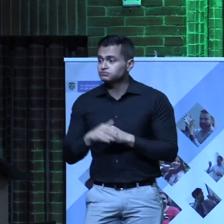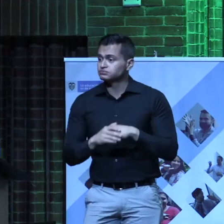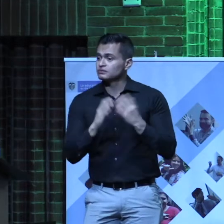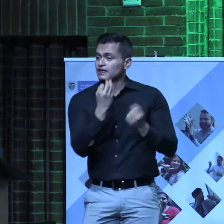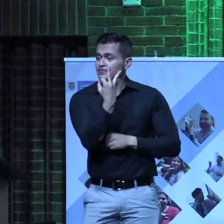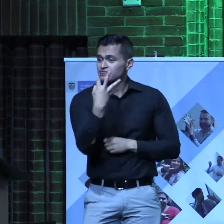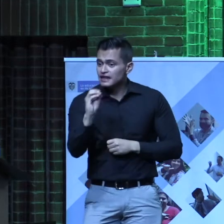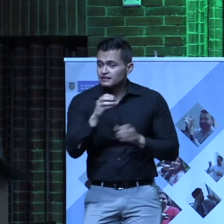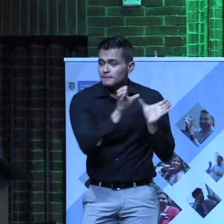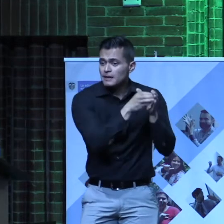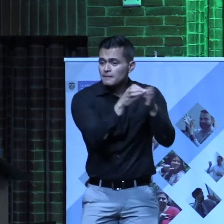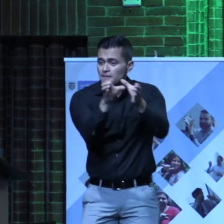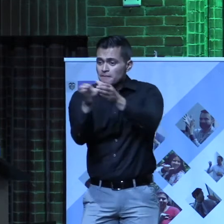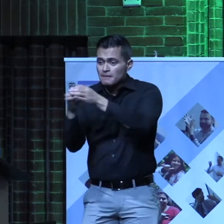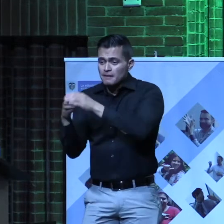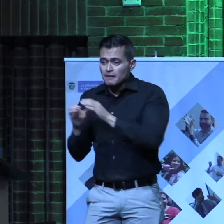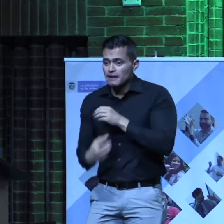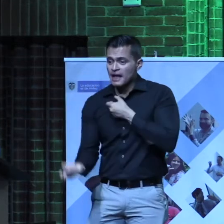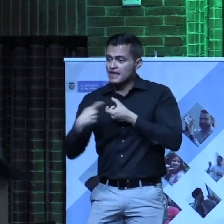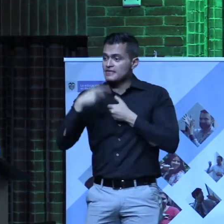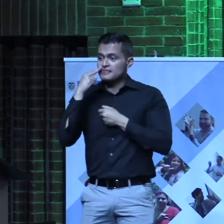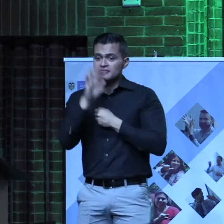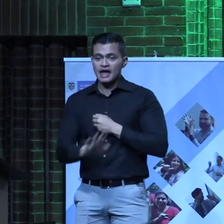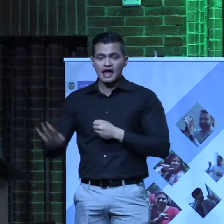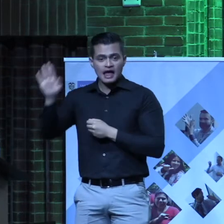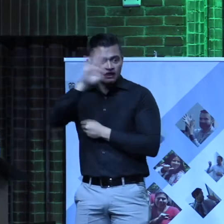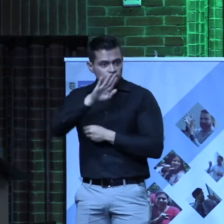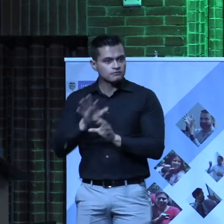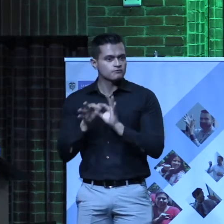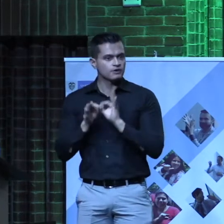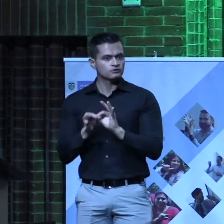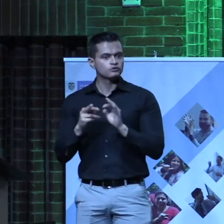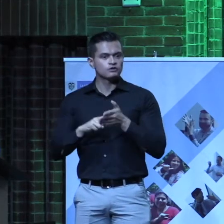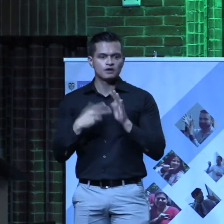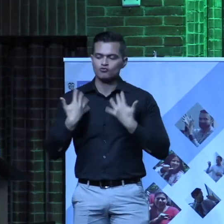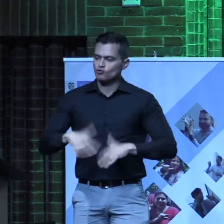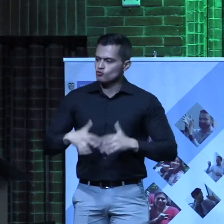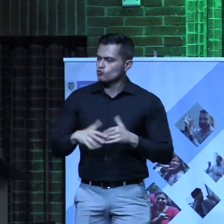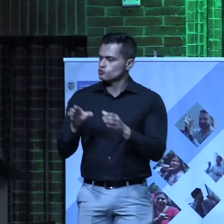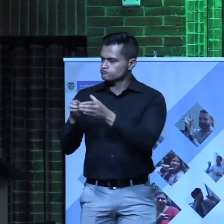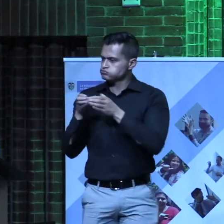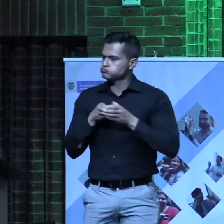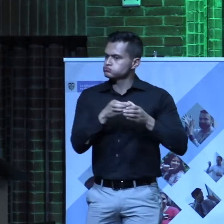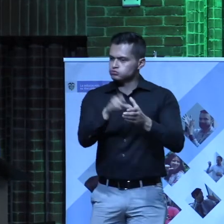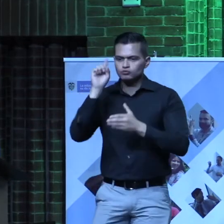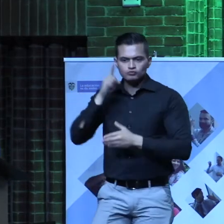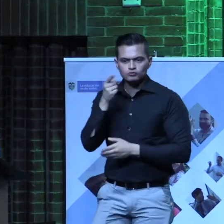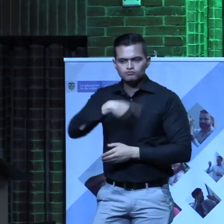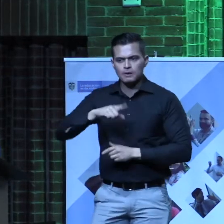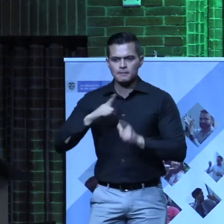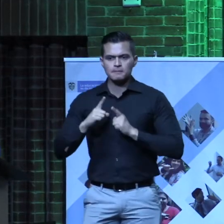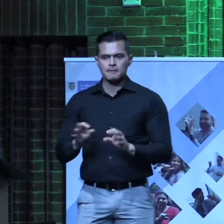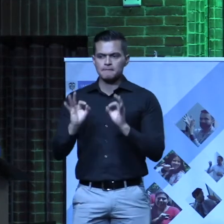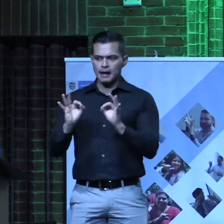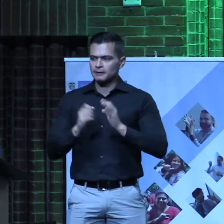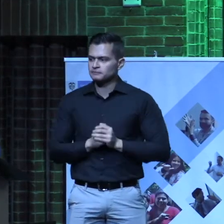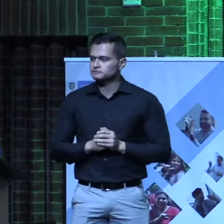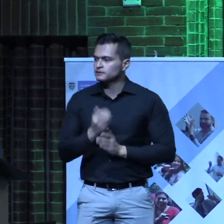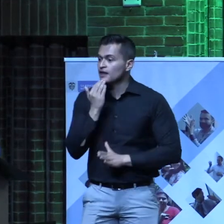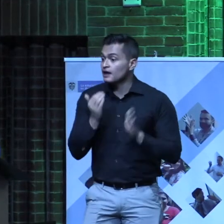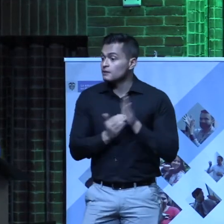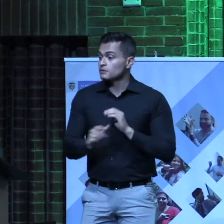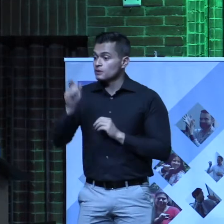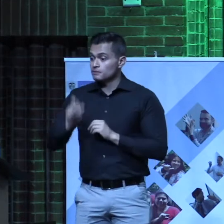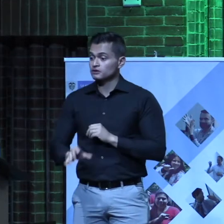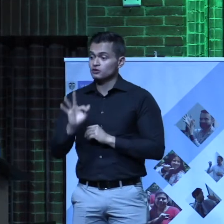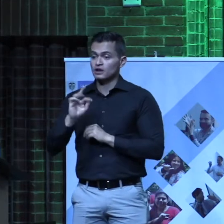en el territorio nacional muestran la fortaleza de la sociedad civil sorda. Ejemplos como Tomás Alva Edison, era una persona sorda.